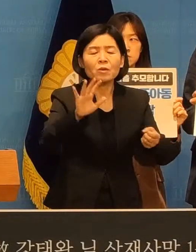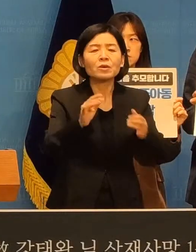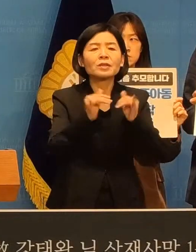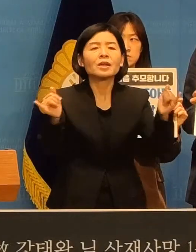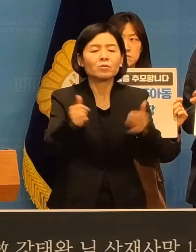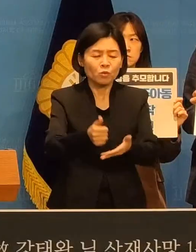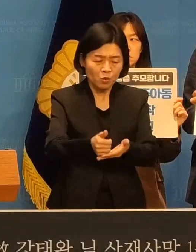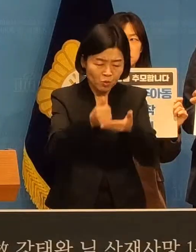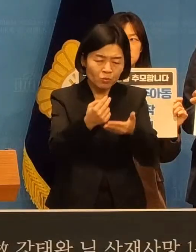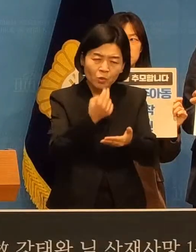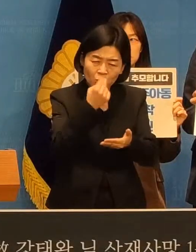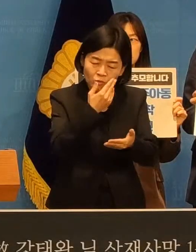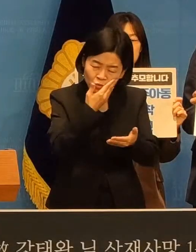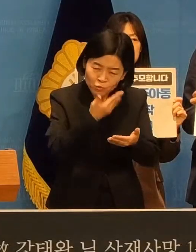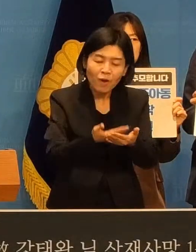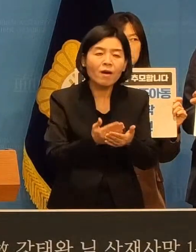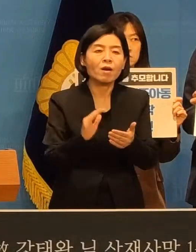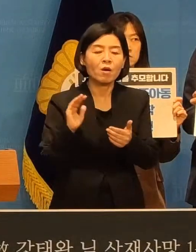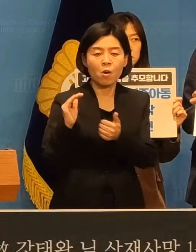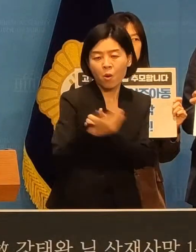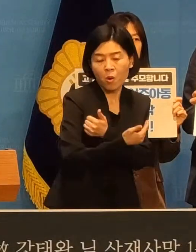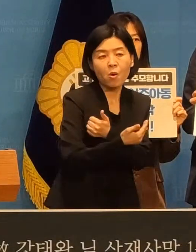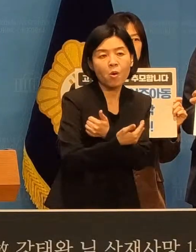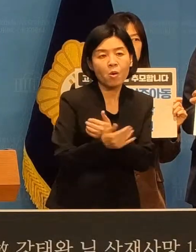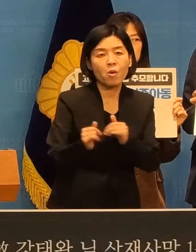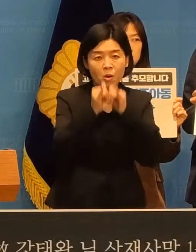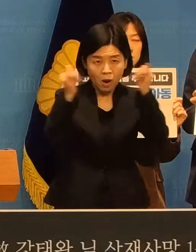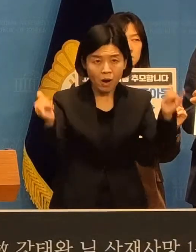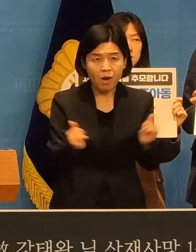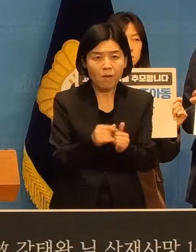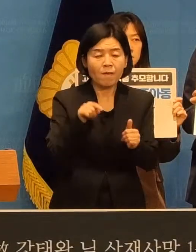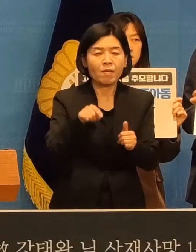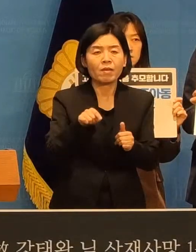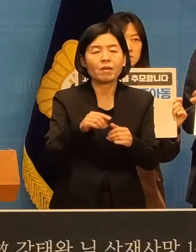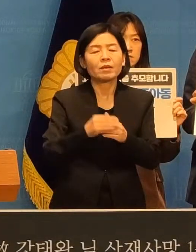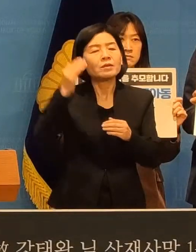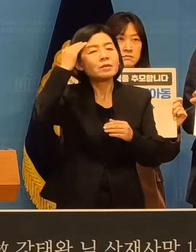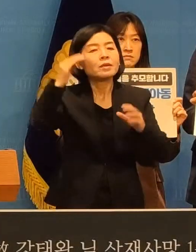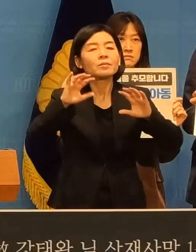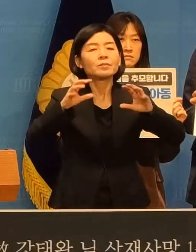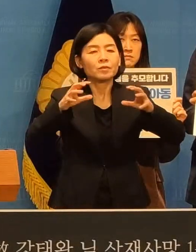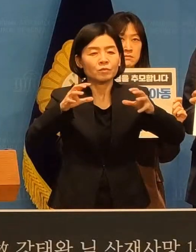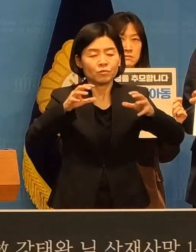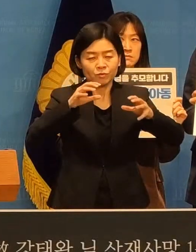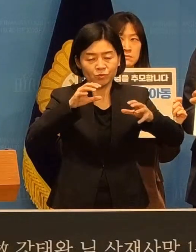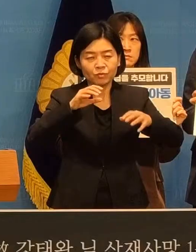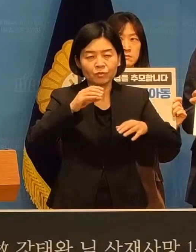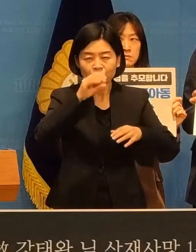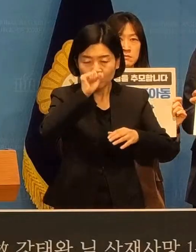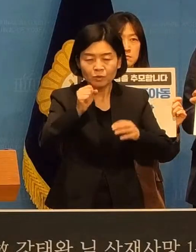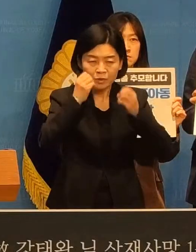지켜지는 사회, 그것이 바로 우리가 새롭게 만들어가야 할 대한민국입니다.